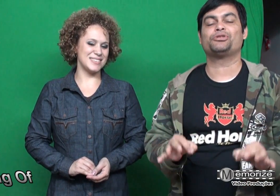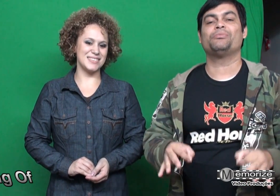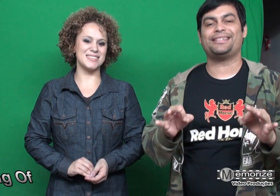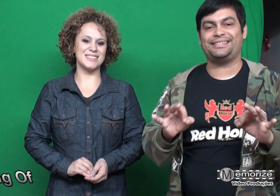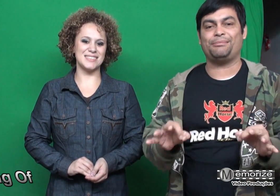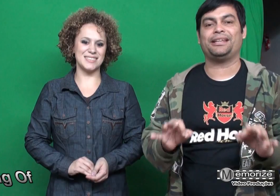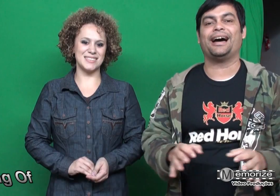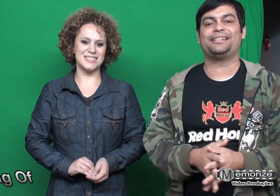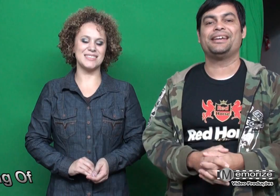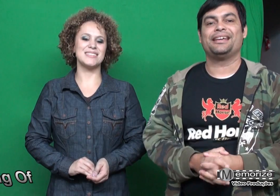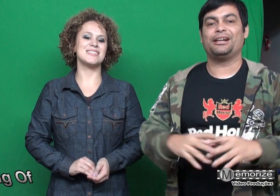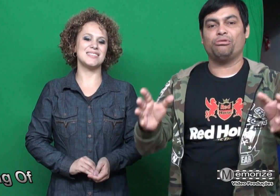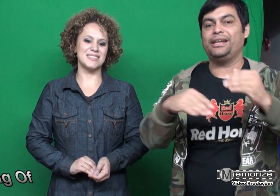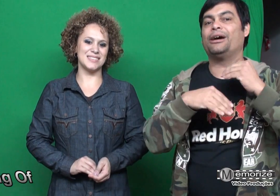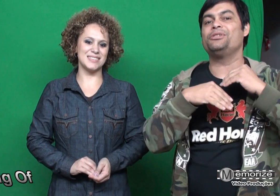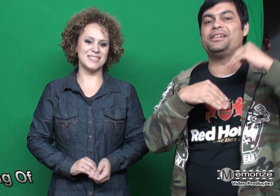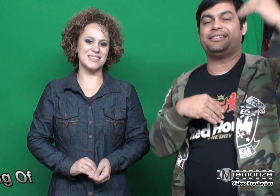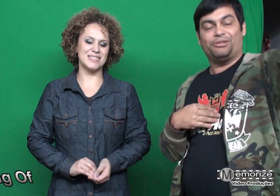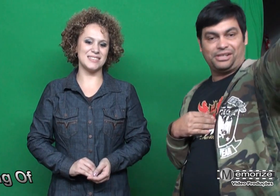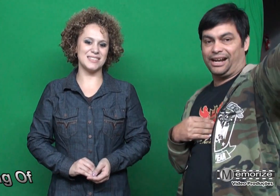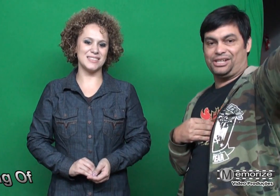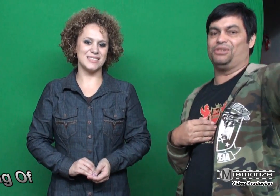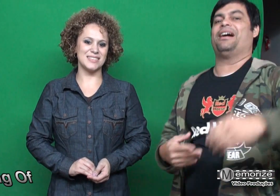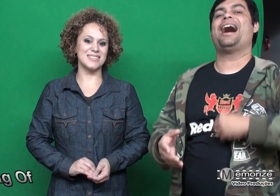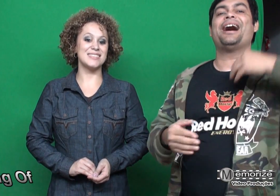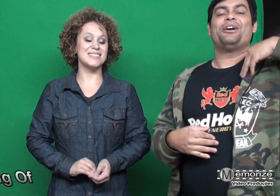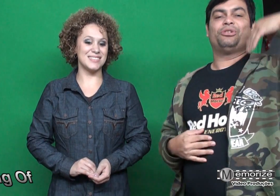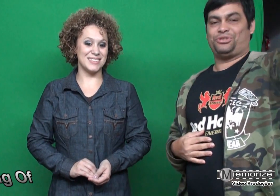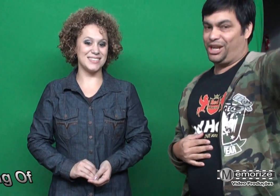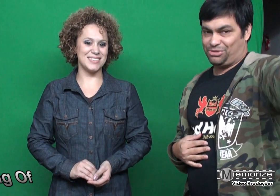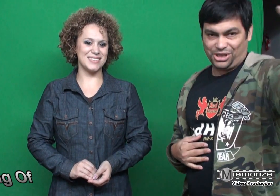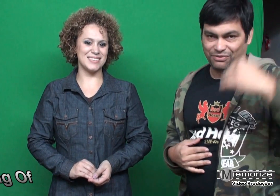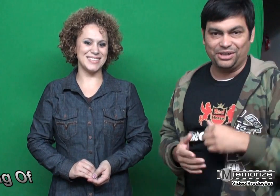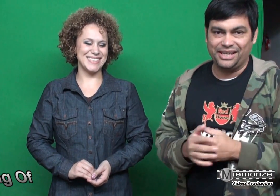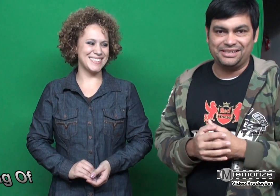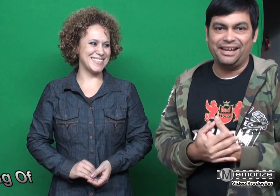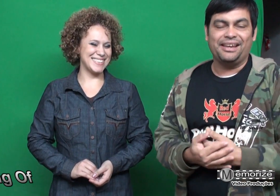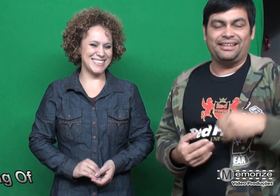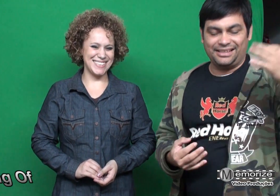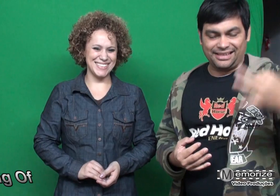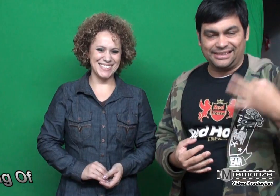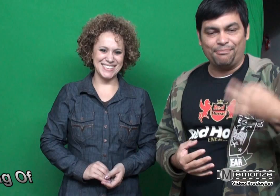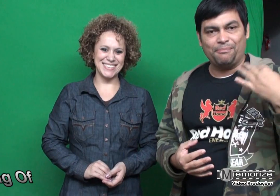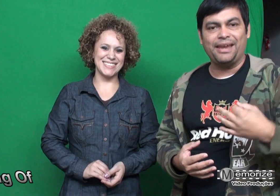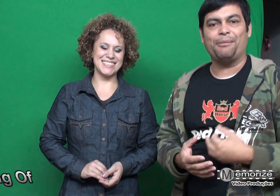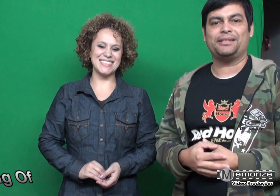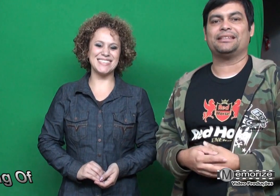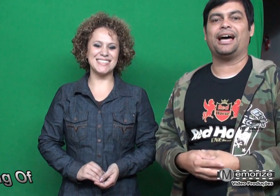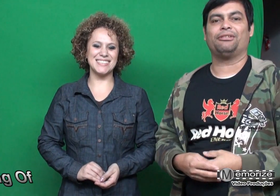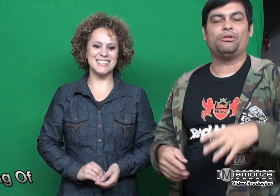uma acessibilidade tranquila, onde quer que a gente vá, o nosso direito de ir e vir tem que estar sempre bem representado em